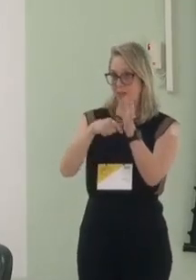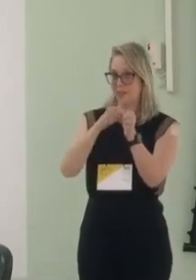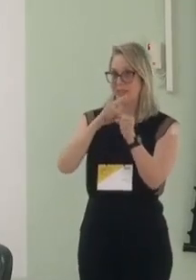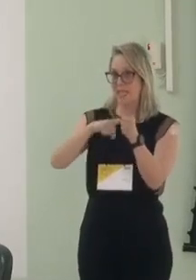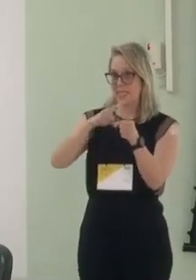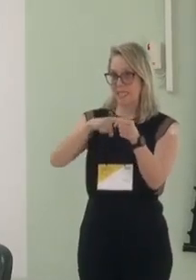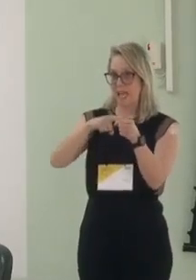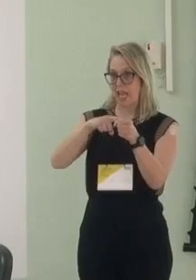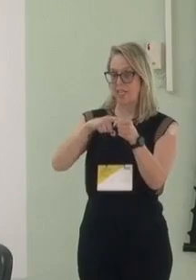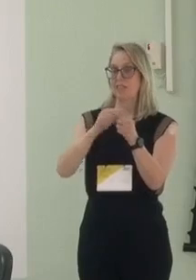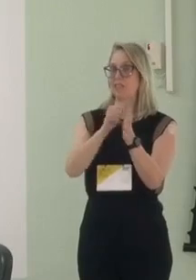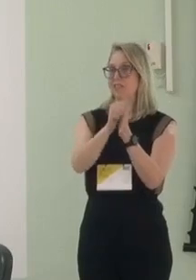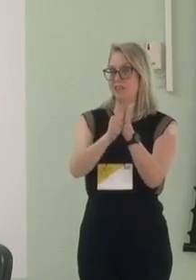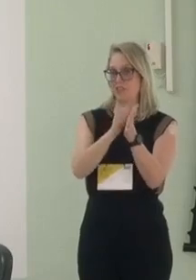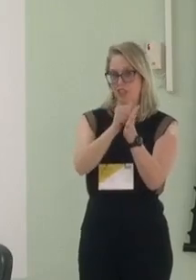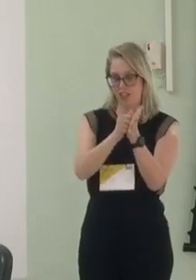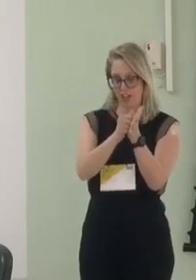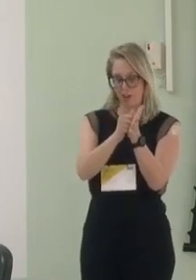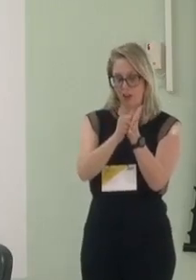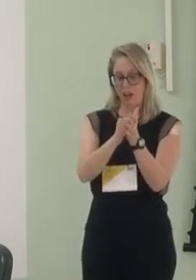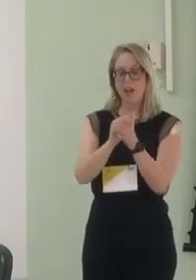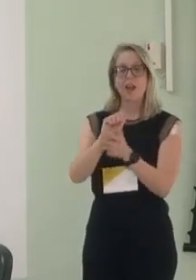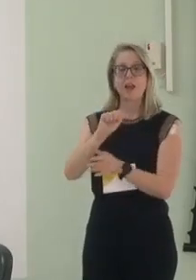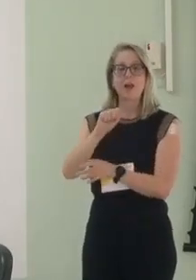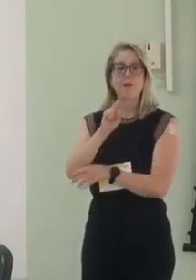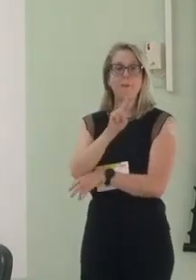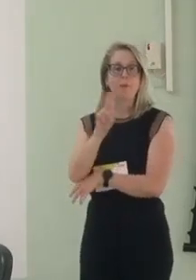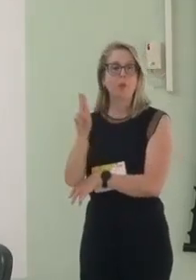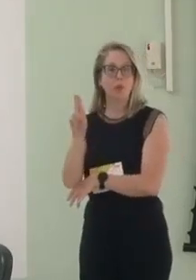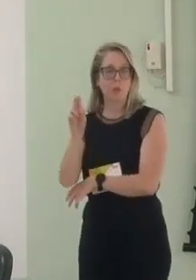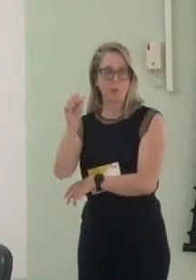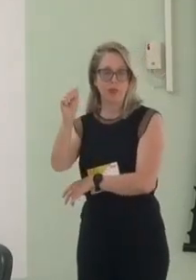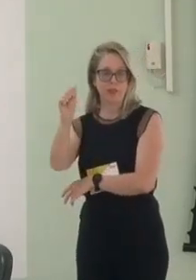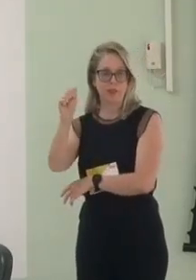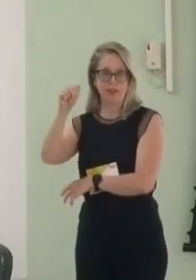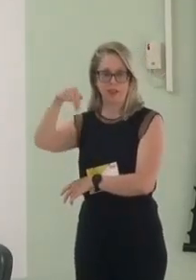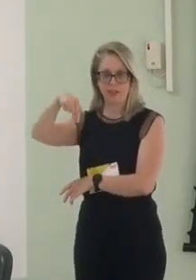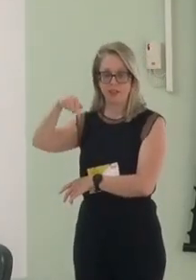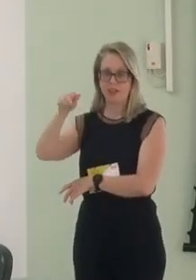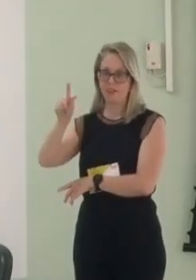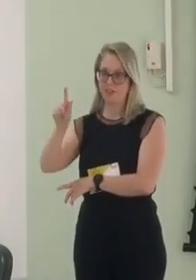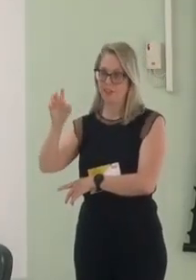que sou professora da Unesp de Araraquara. Meu nome é Angélica.